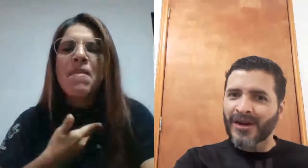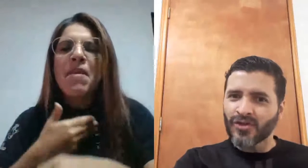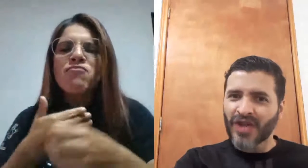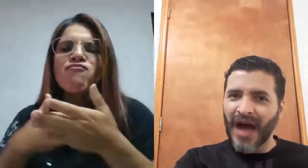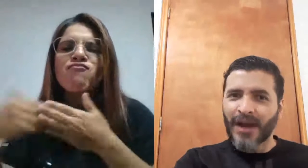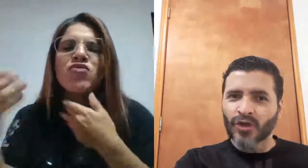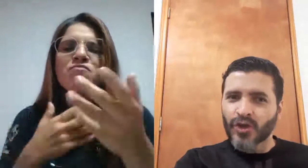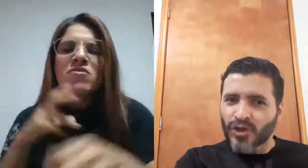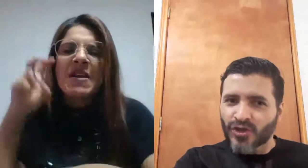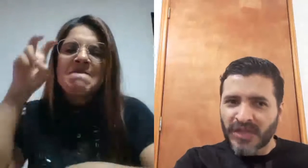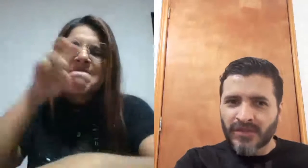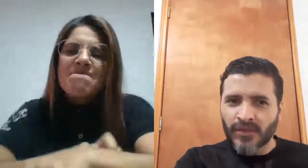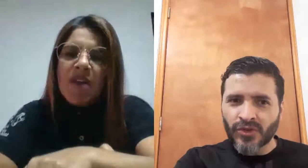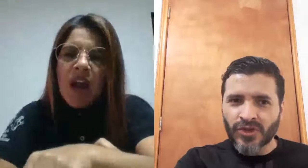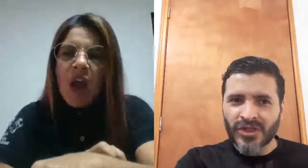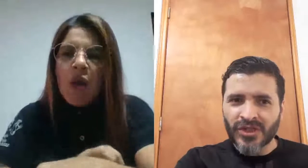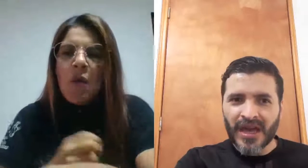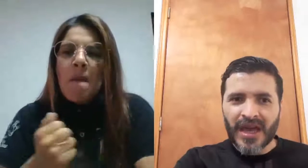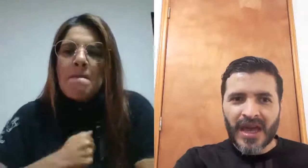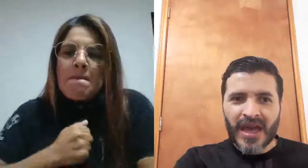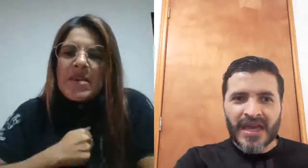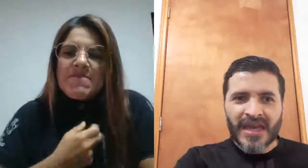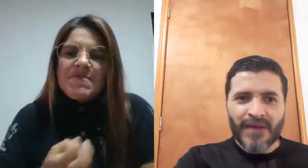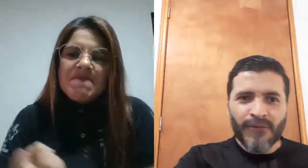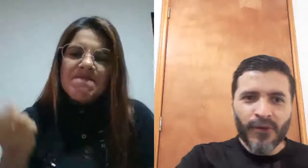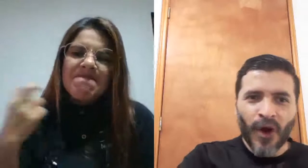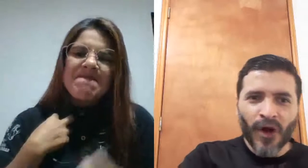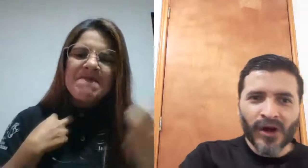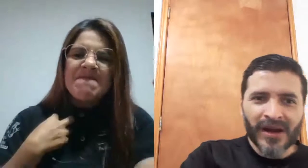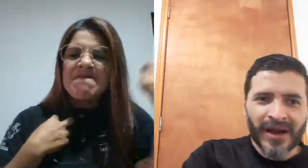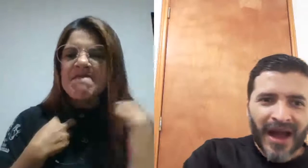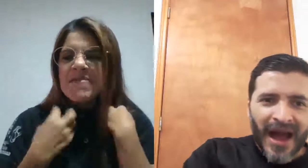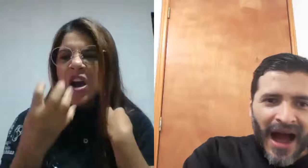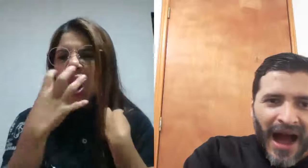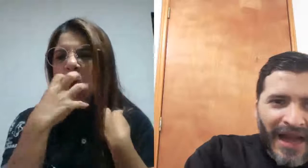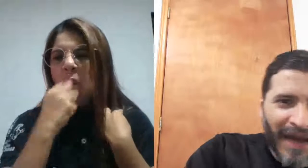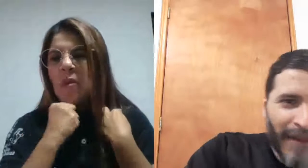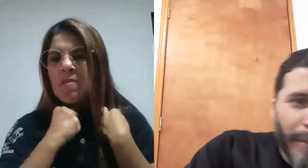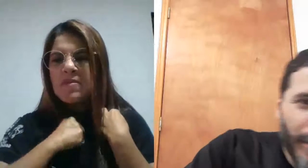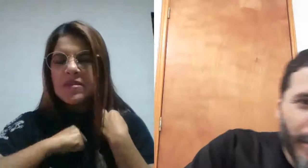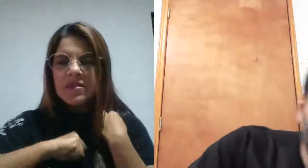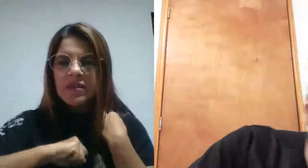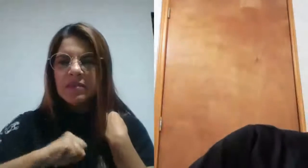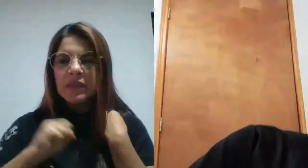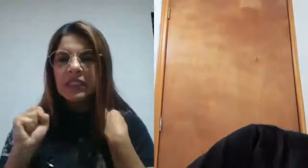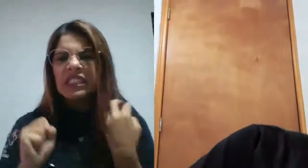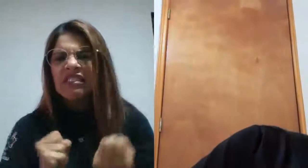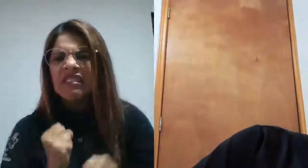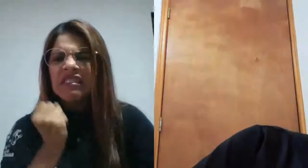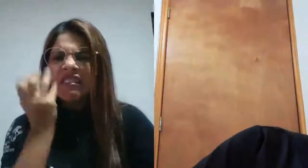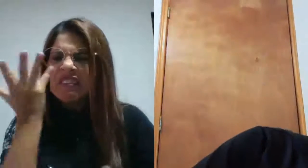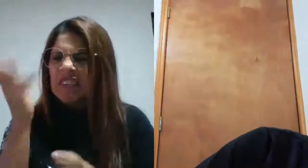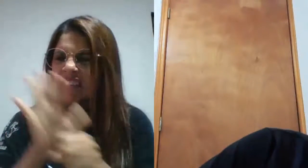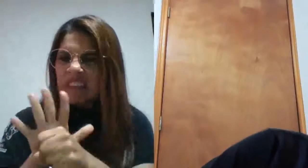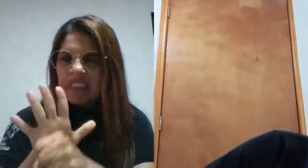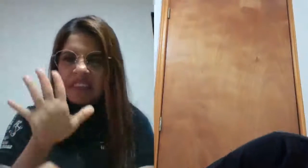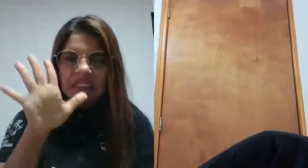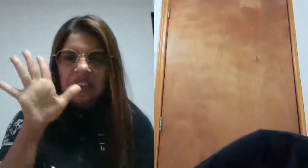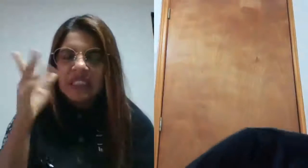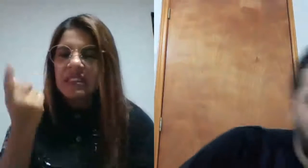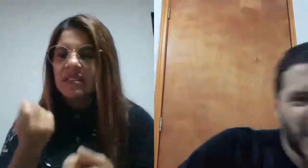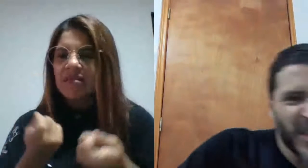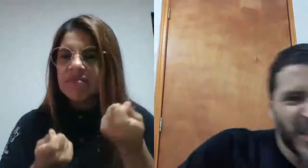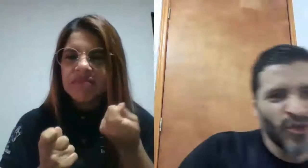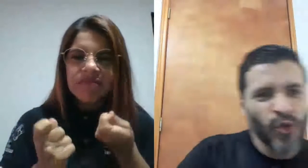Podríamos comernos a nosotros mismos y el furor acaba por